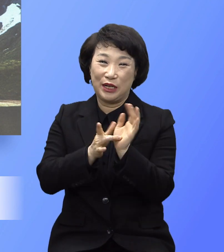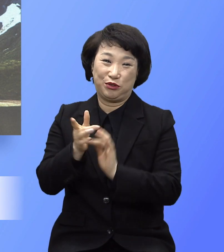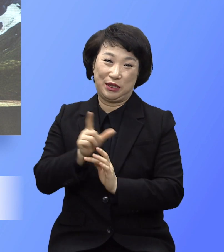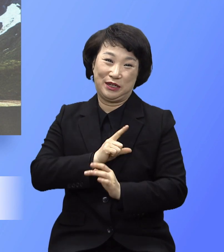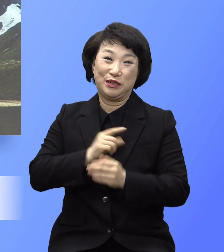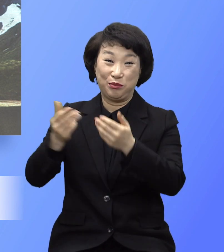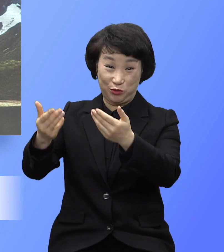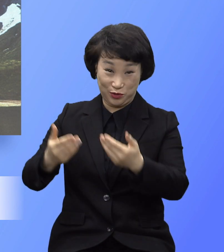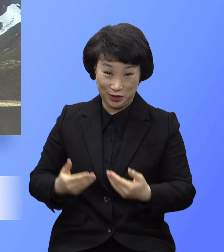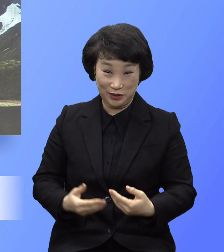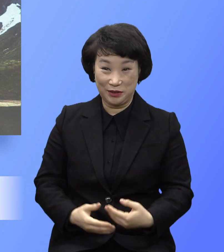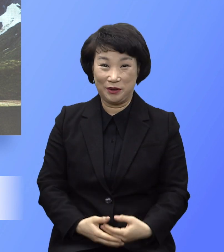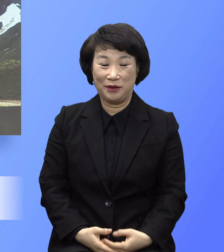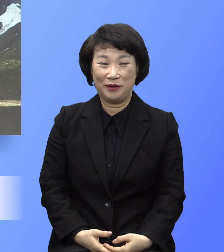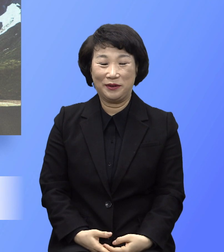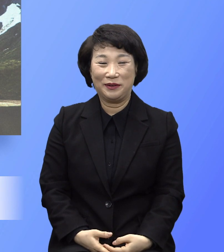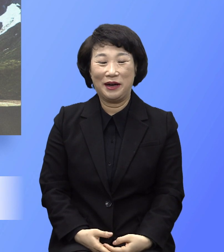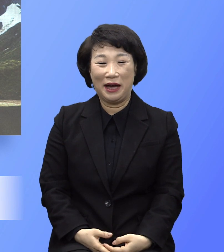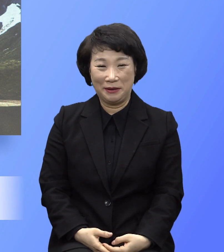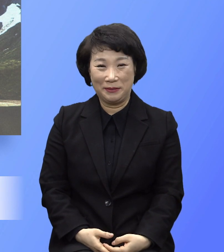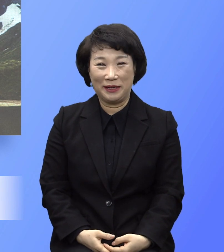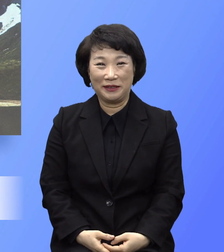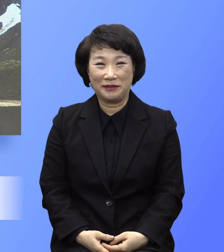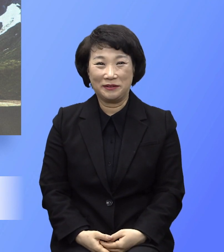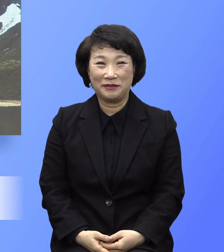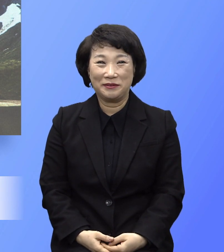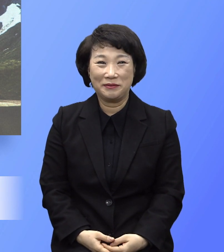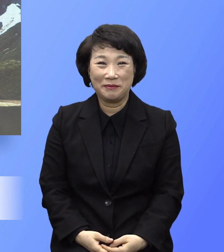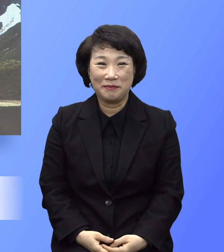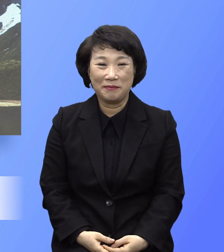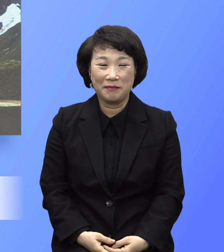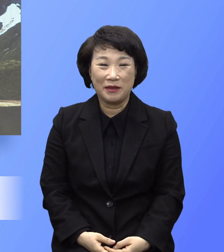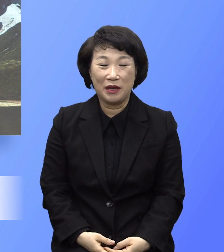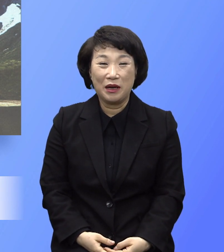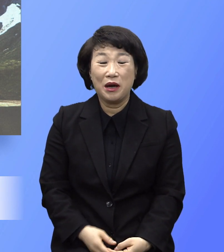예수 이름을 우리에게 기업으로 주셨더니